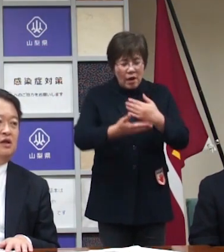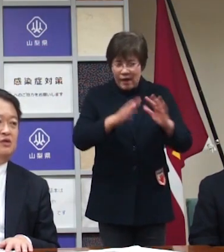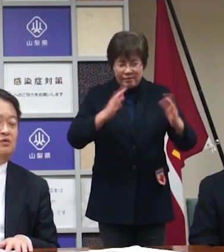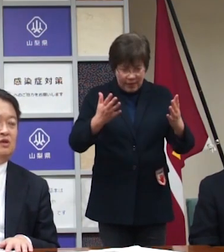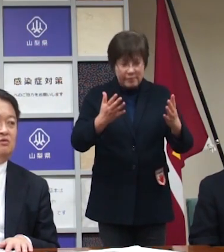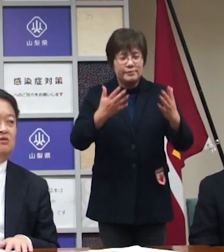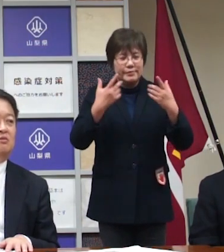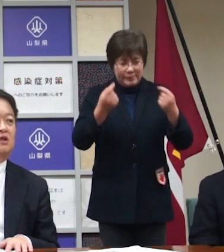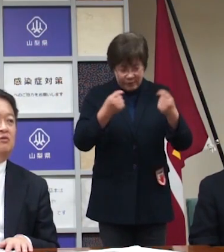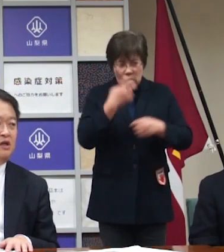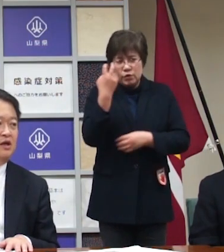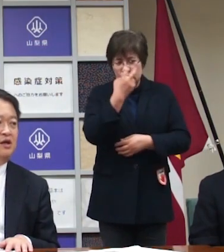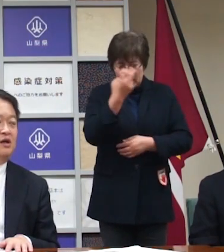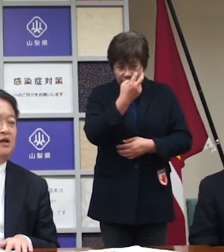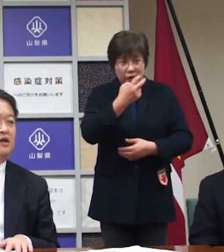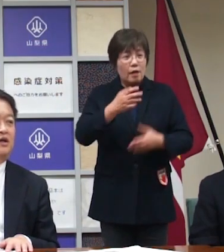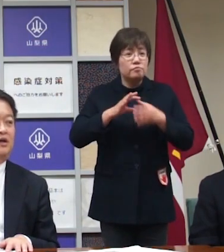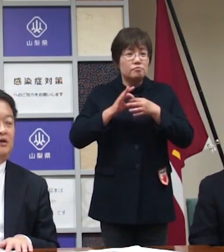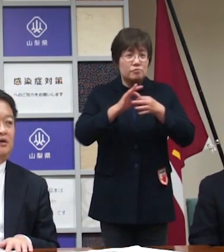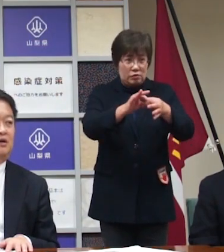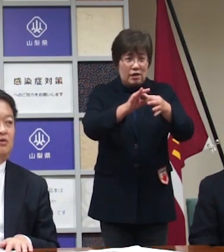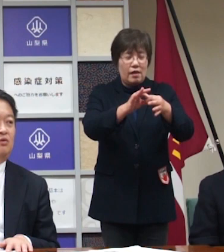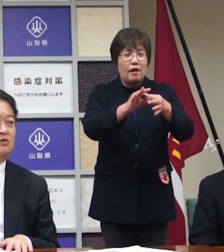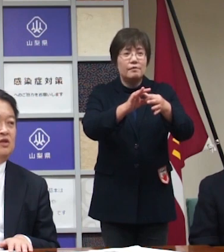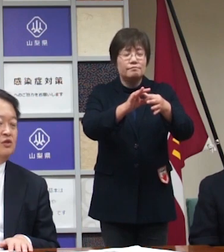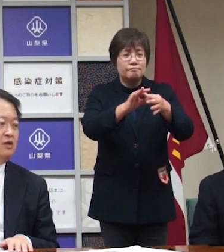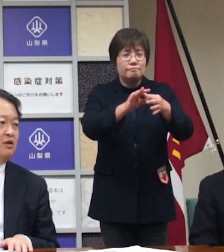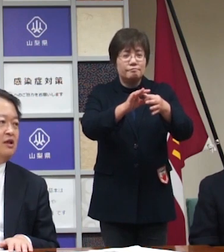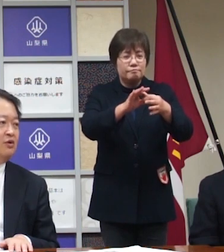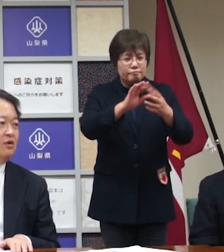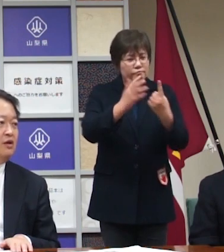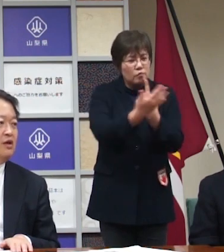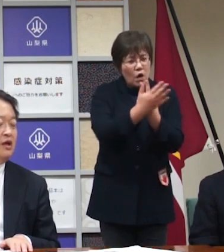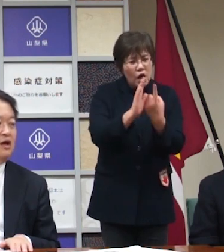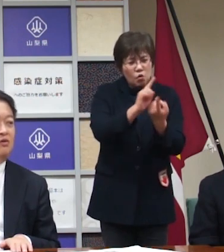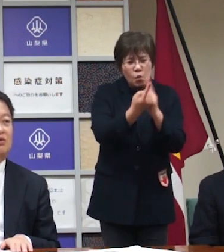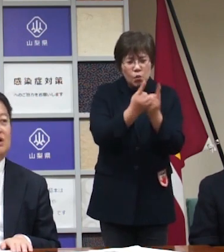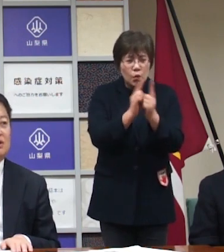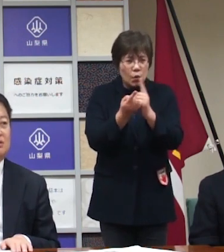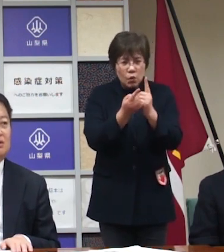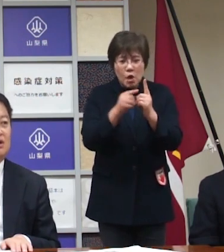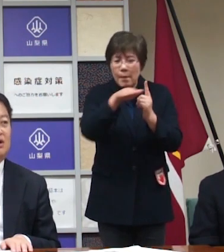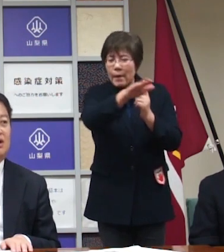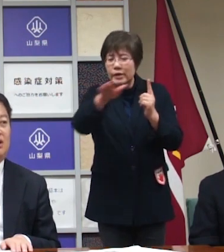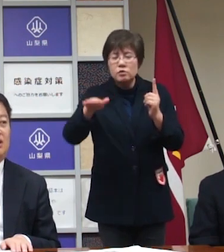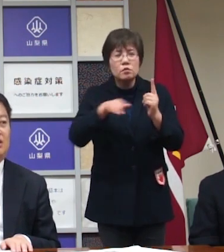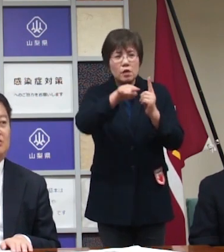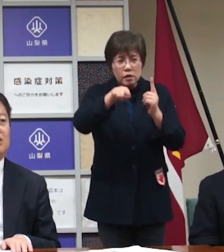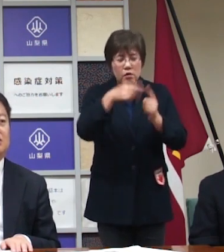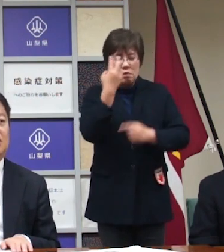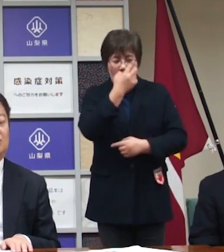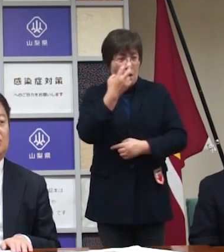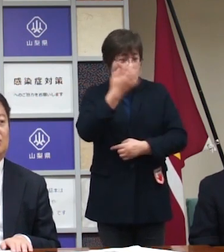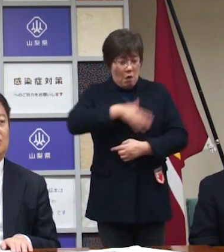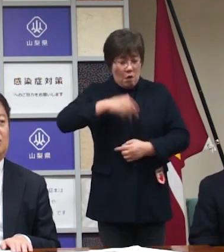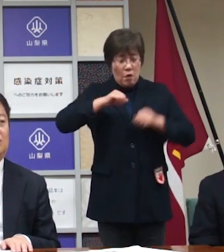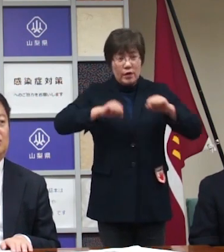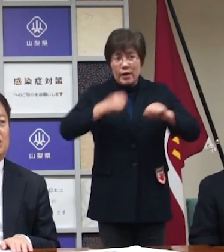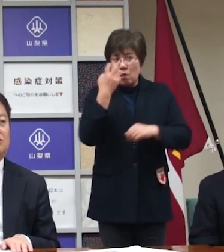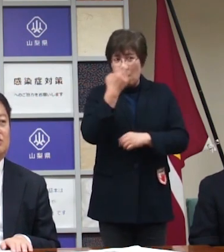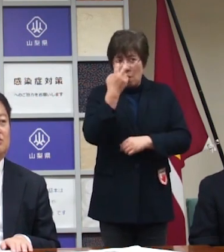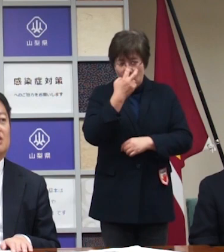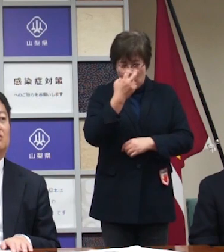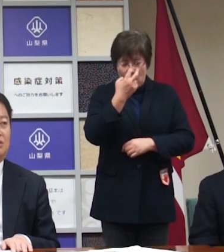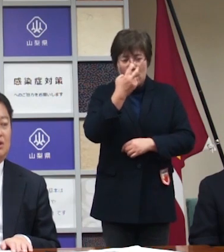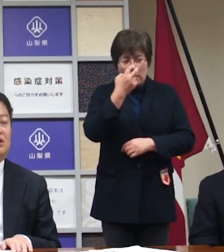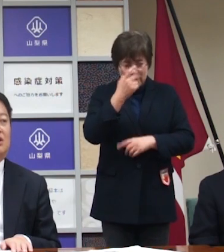る調査を進めた上で、濃厚接触者の方の健康観察、にはですね、さ